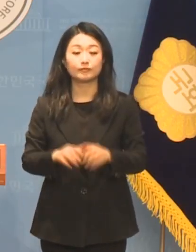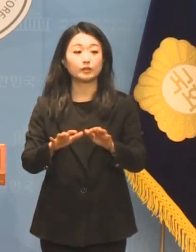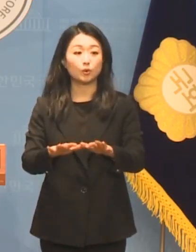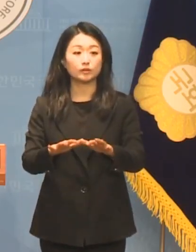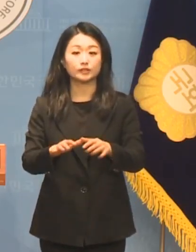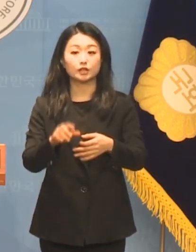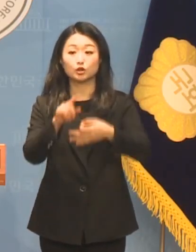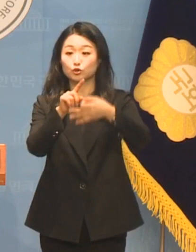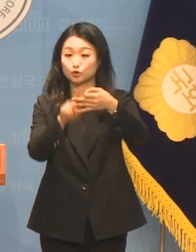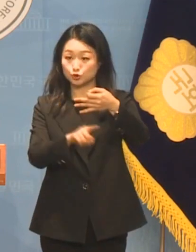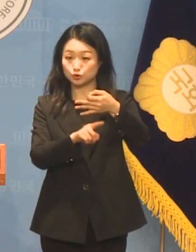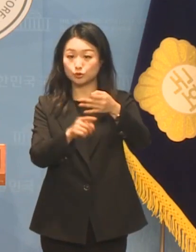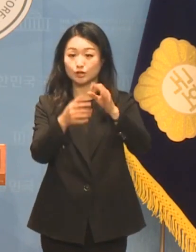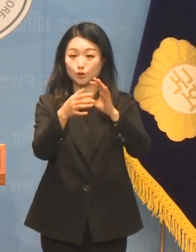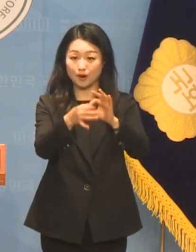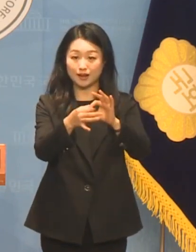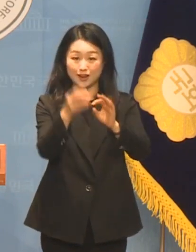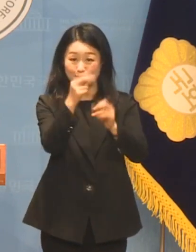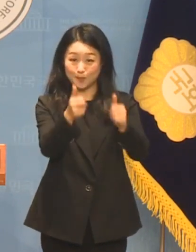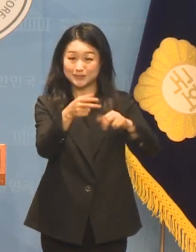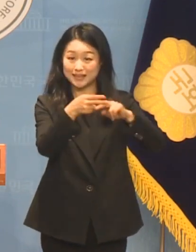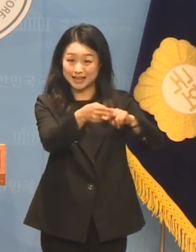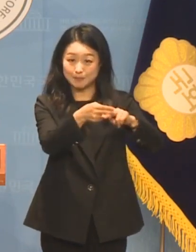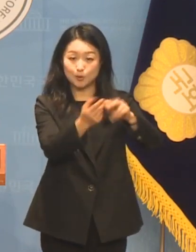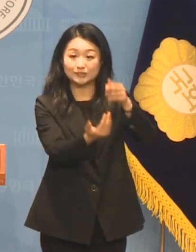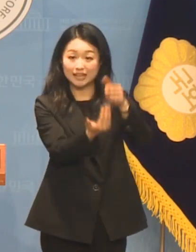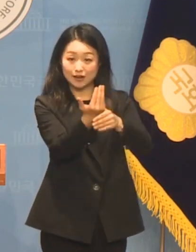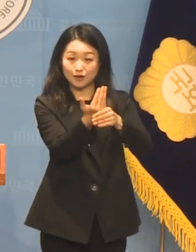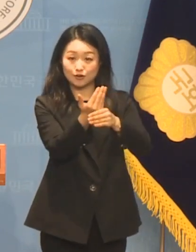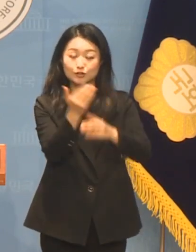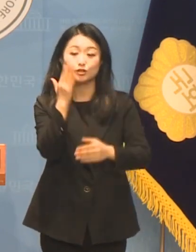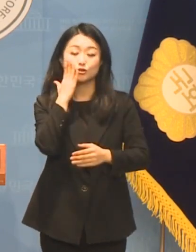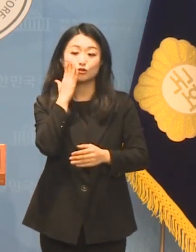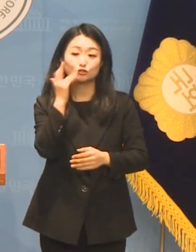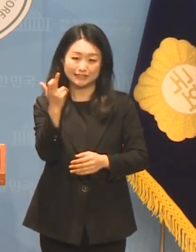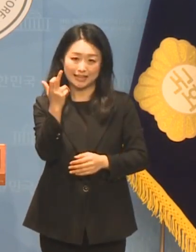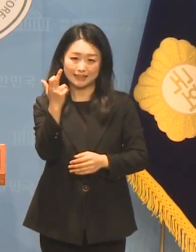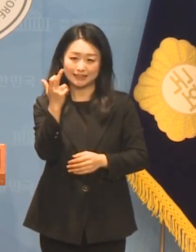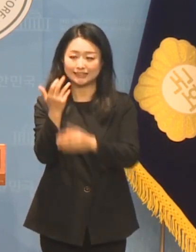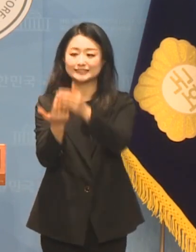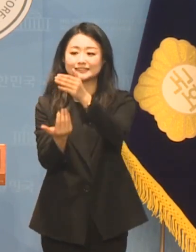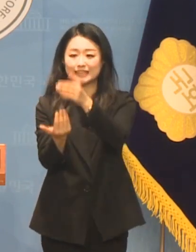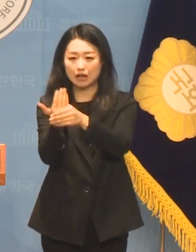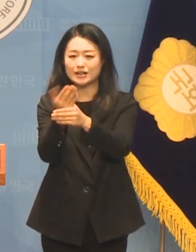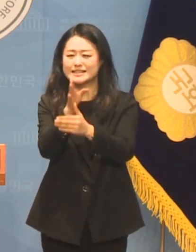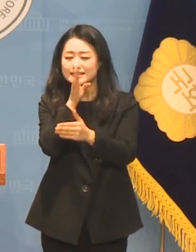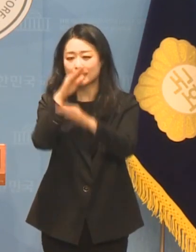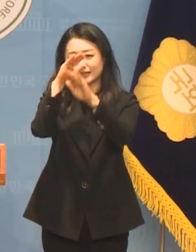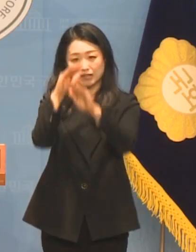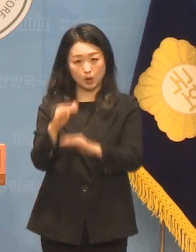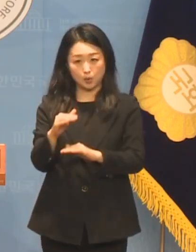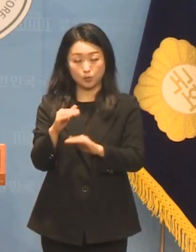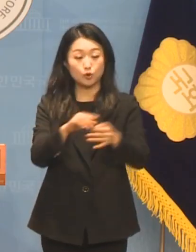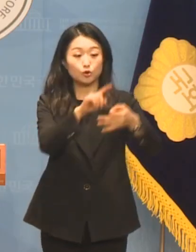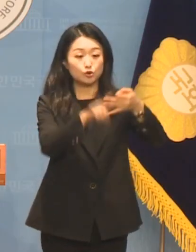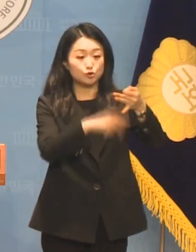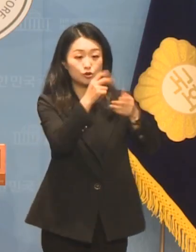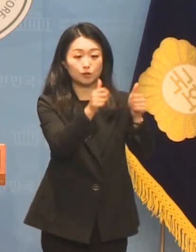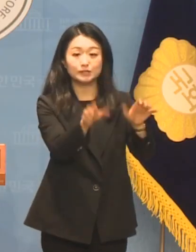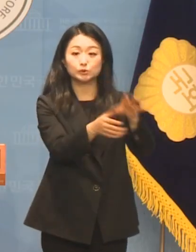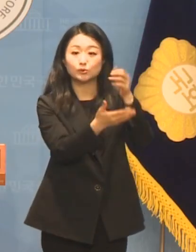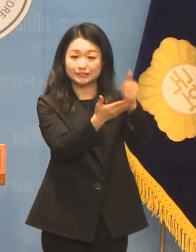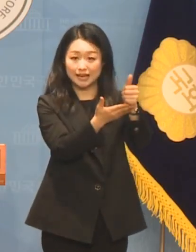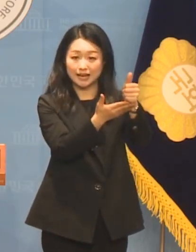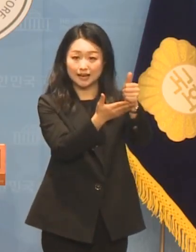오늘 윤석열표 검찰권 남용의 대표적인 사건인 울산 사건의 실체와 윤석열 당시